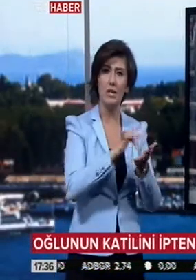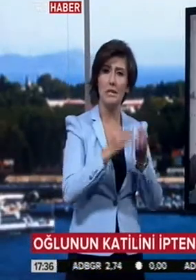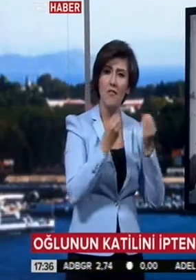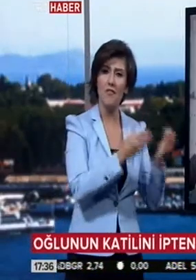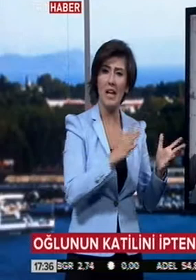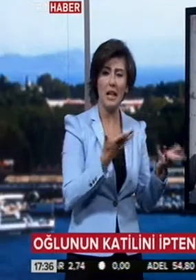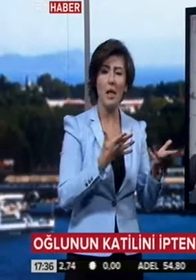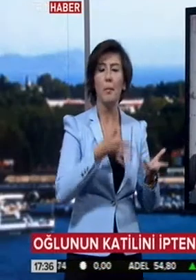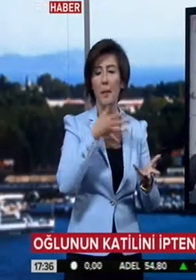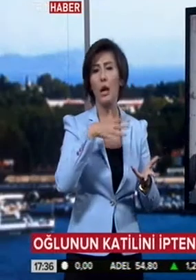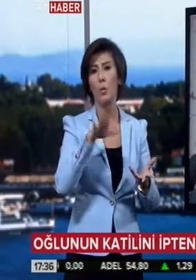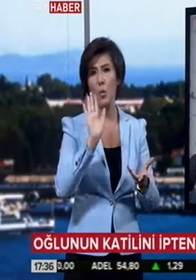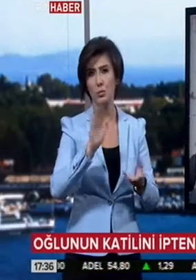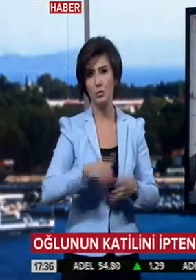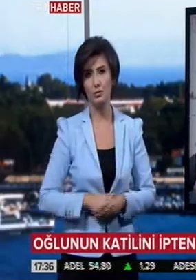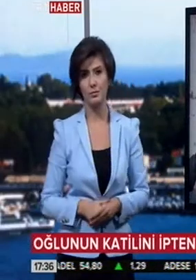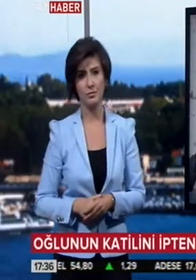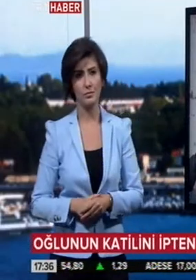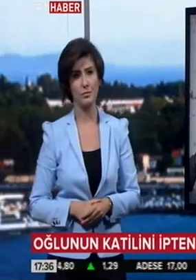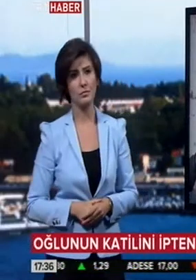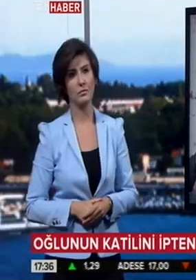ceza verileceği ise henüz bilinmiyor.